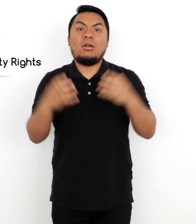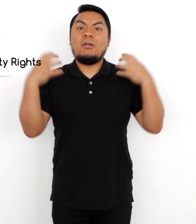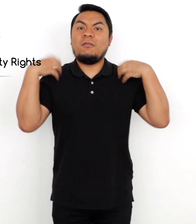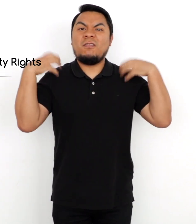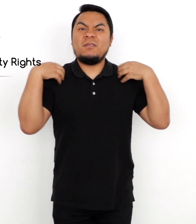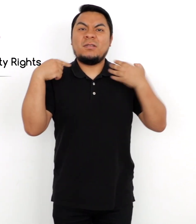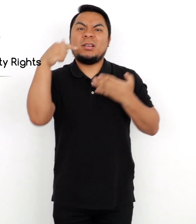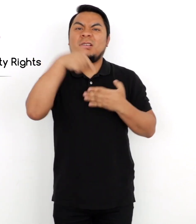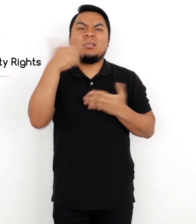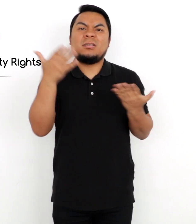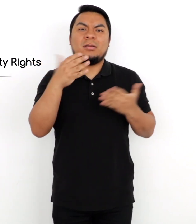ver el video.